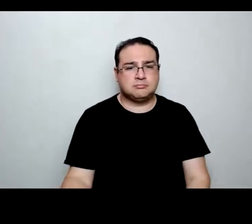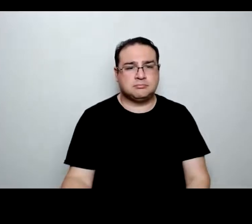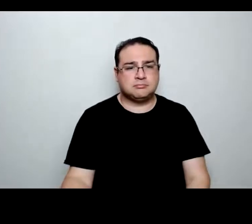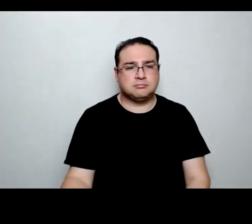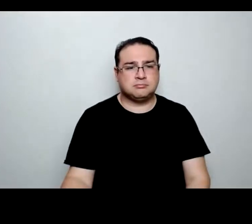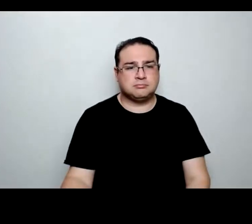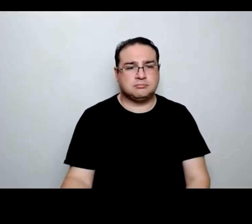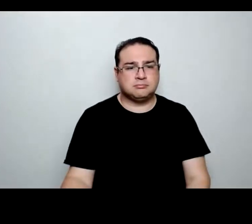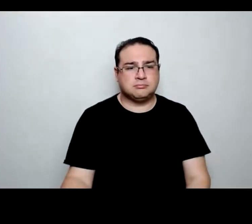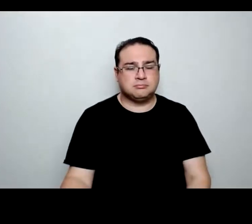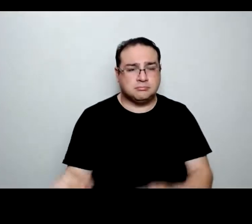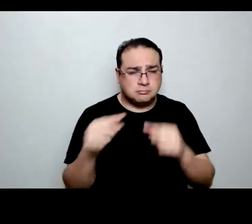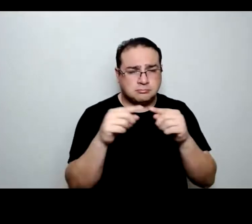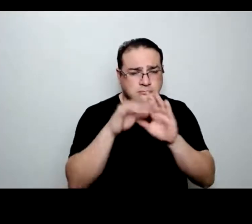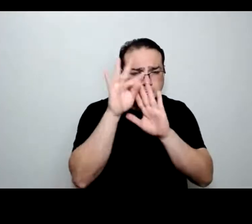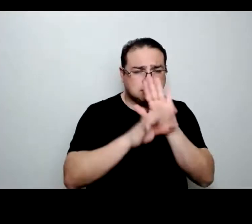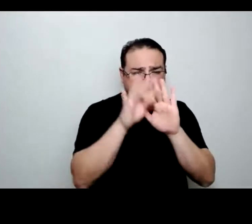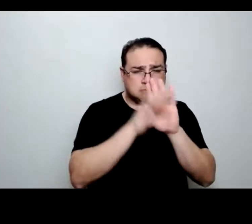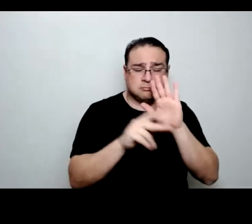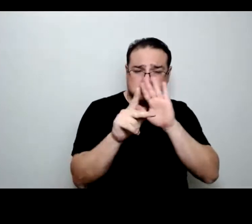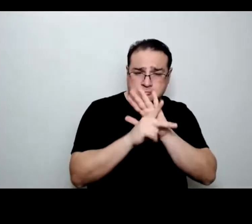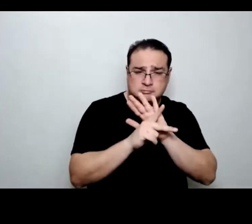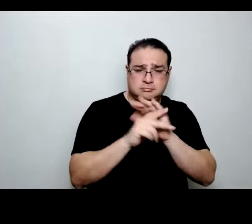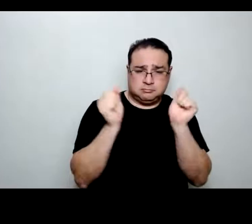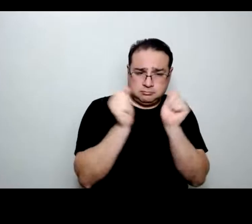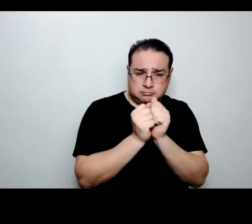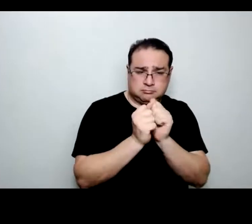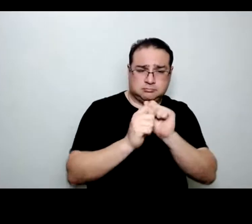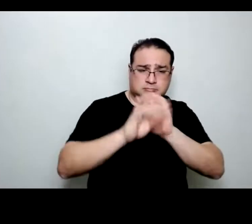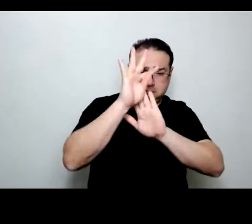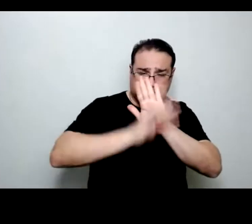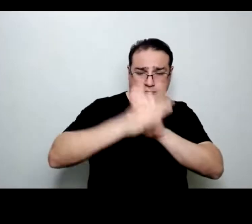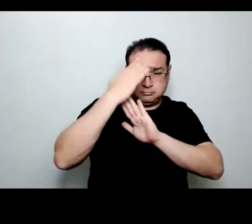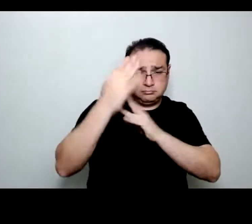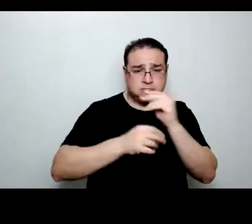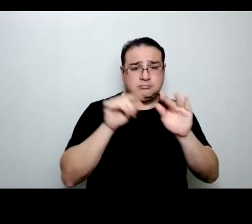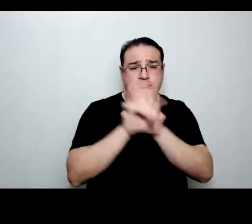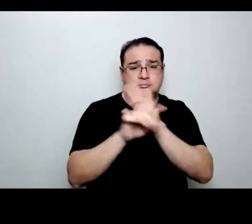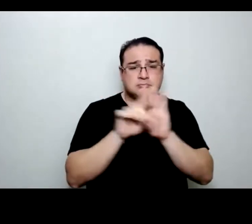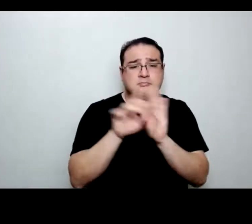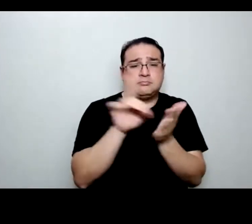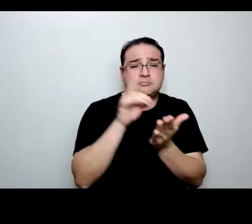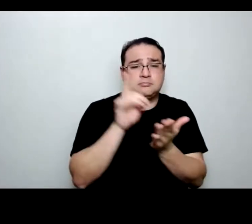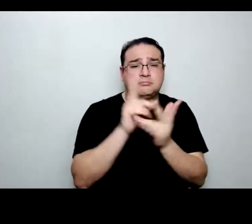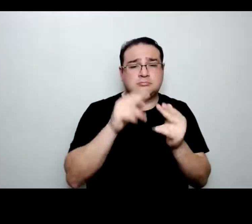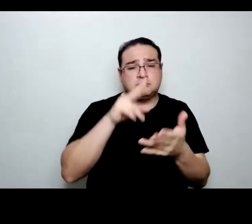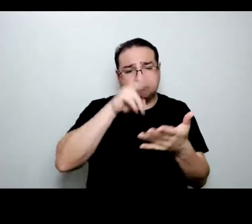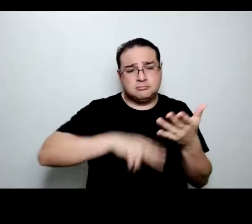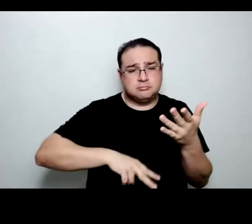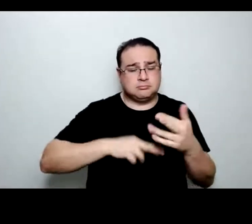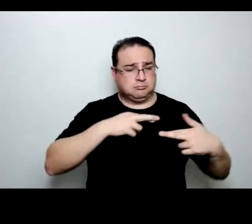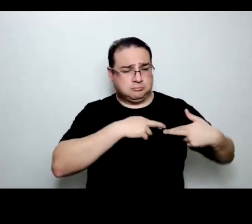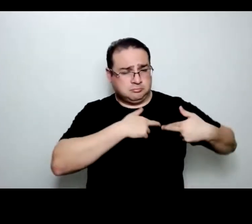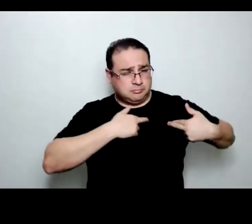intertextual e hipertextual por natureza. A gente sabe, não se consulta um dicionário como se lê um romance.